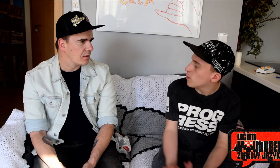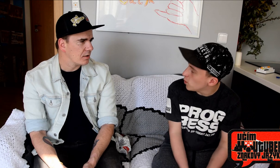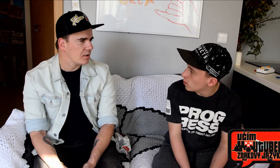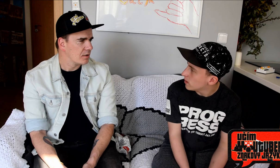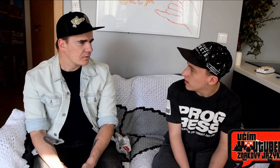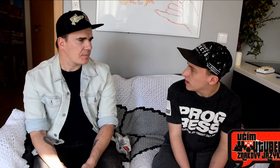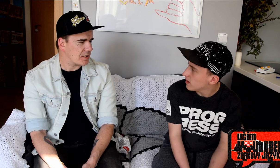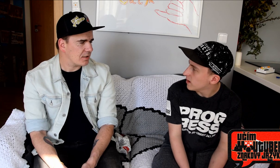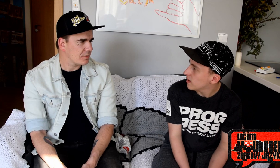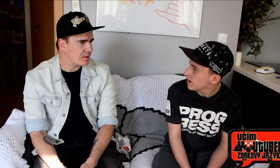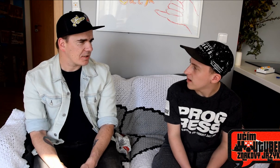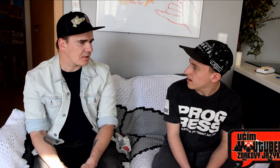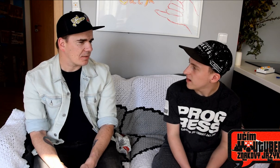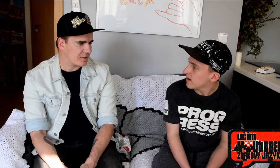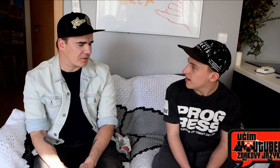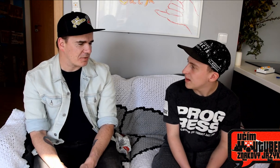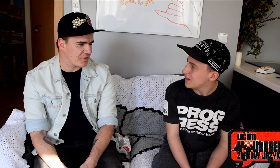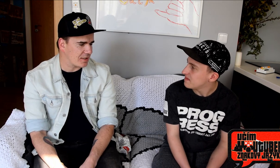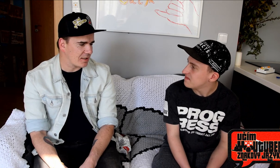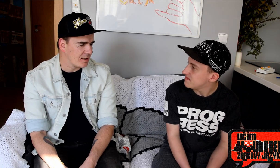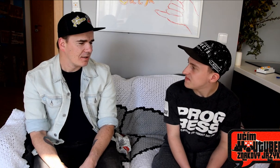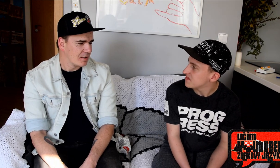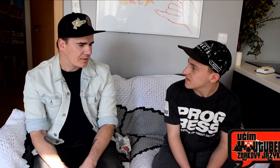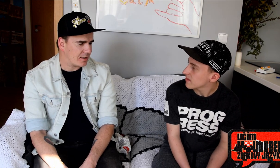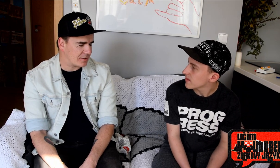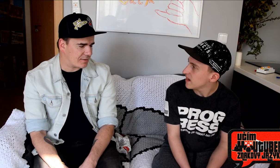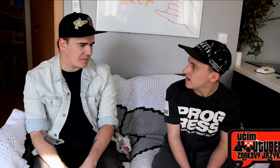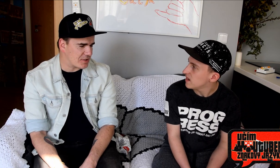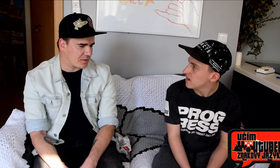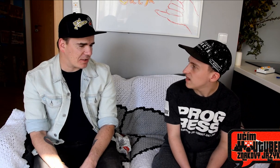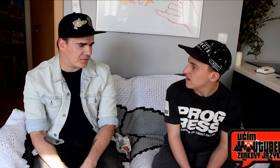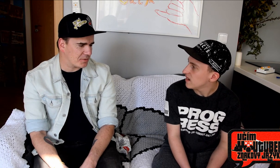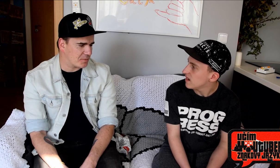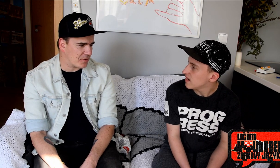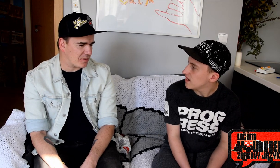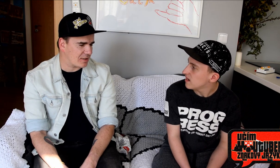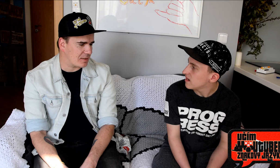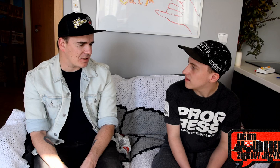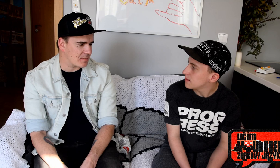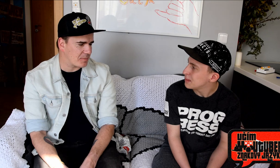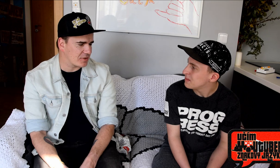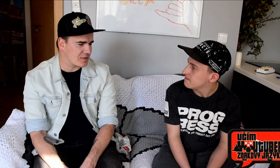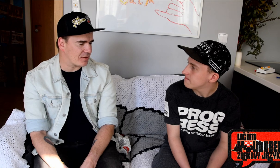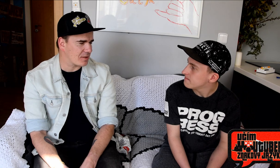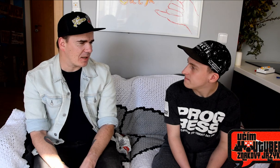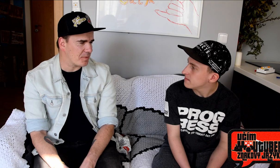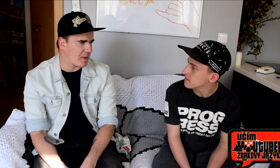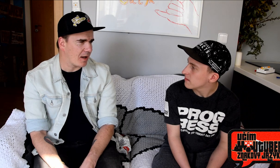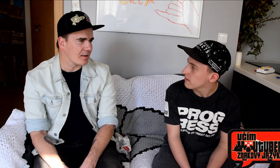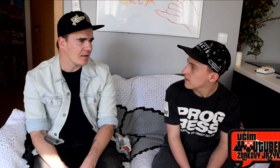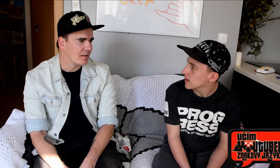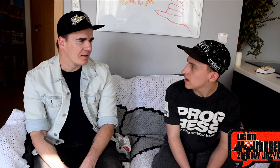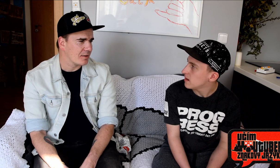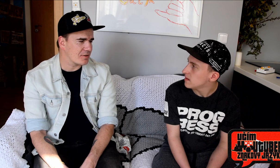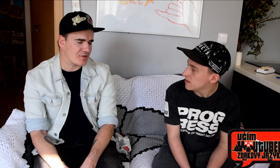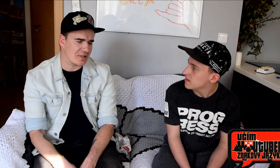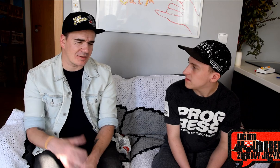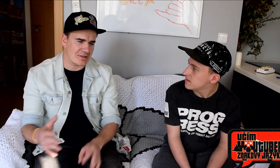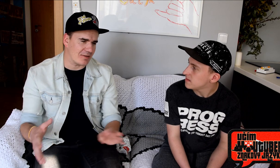promuju. To je pěkný, aby se o tom dozvěděli. To je hezký, protože to mi u youtuberů hrozně chybí, že mám pocit, že hrozně málo pomáhají. Jo, že všichni točí